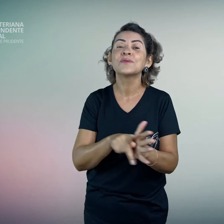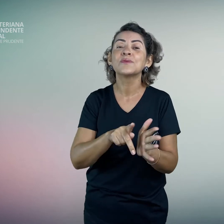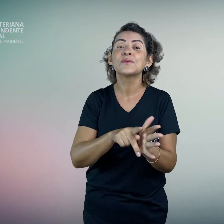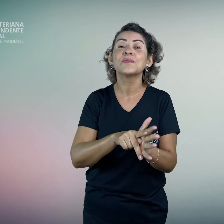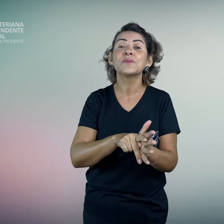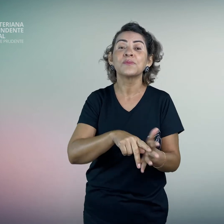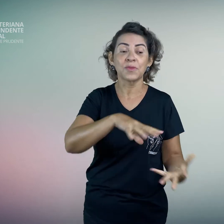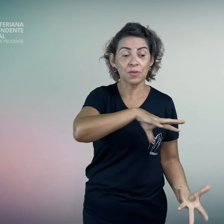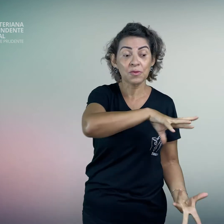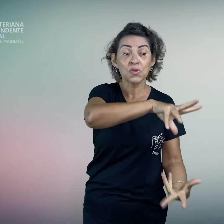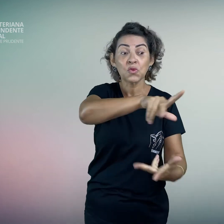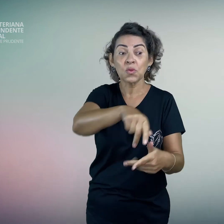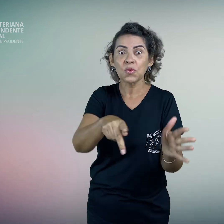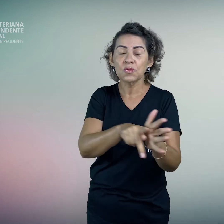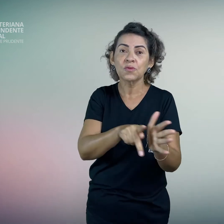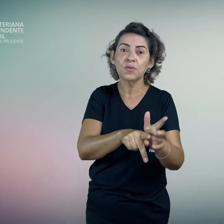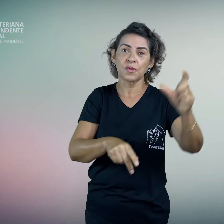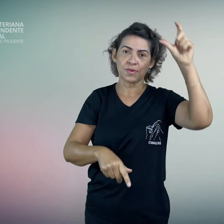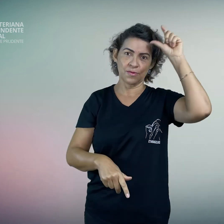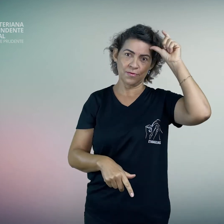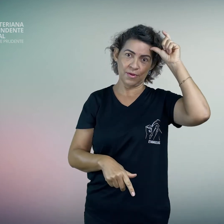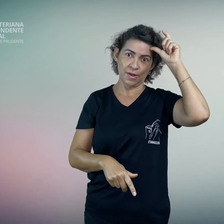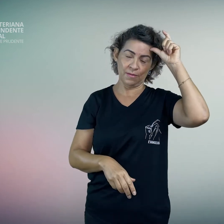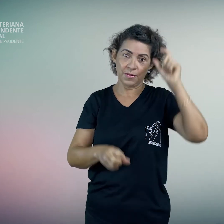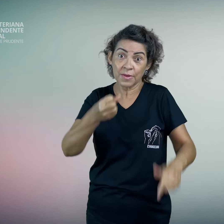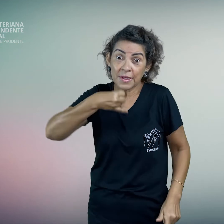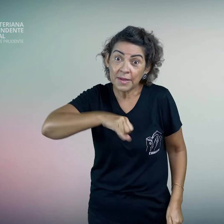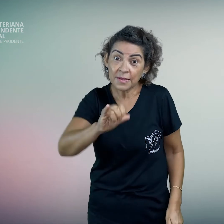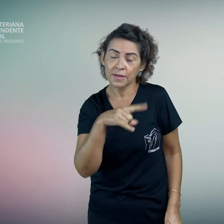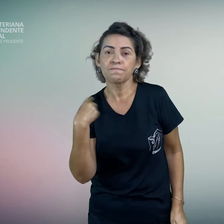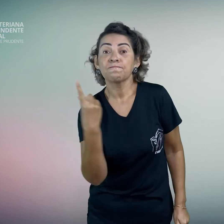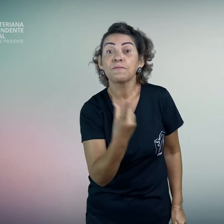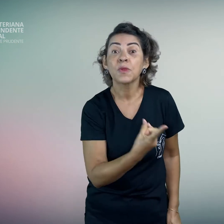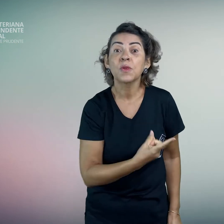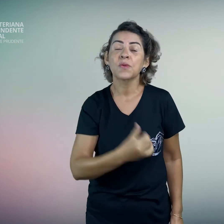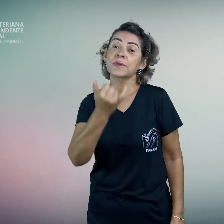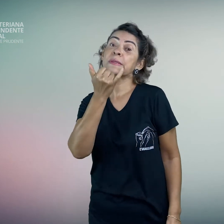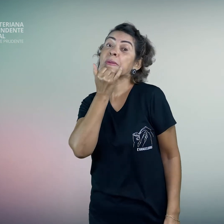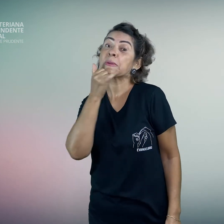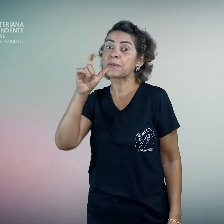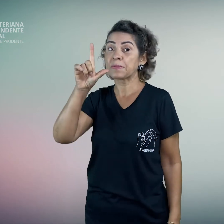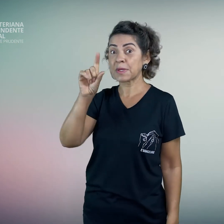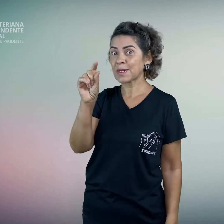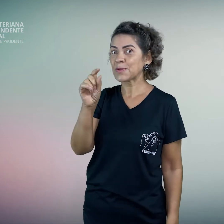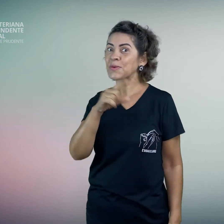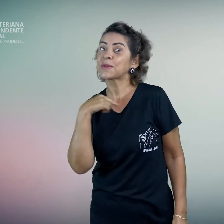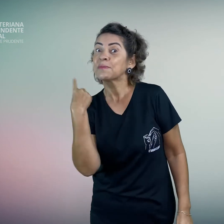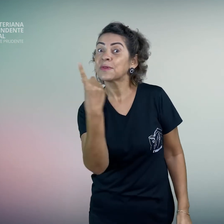Quando perdoamos aqueles que nos feriram, estamos imitando Jesus, que